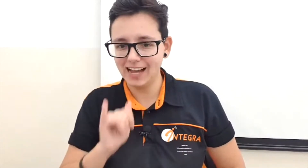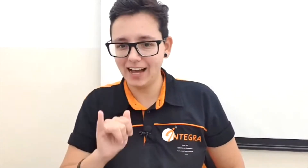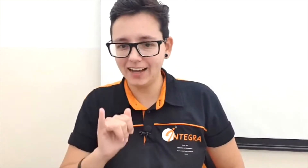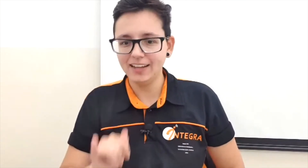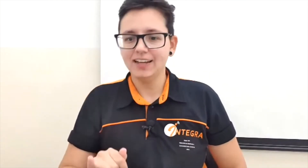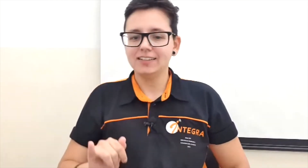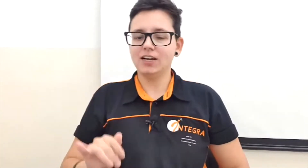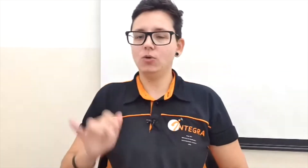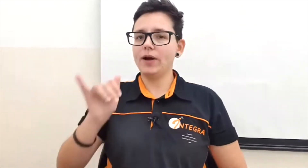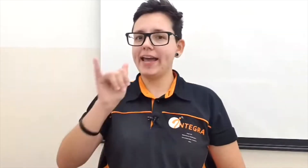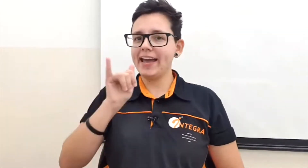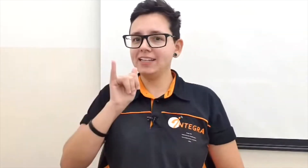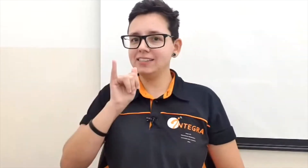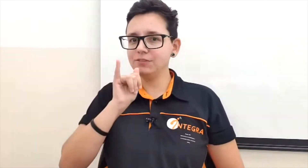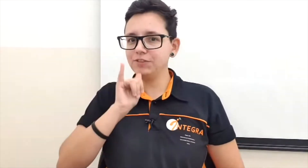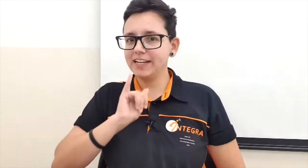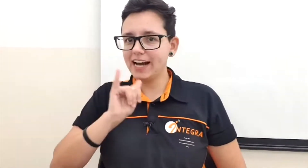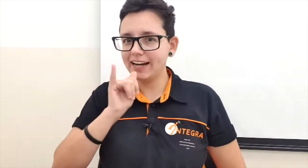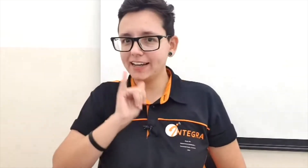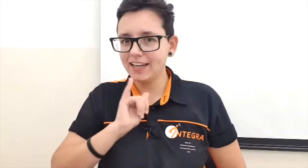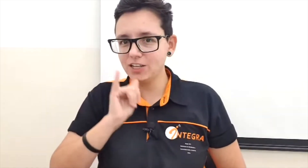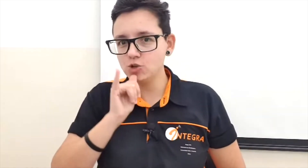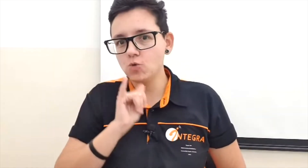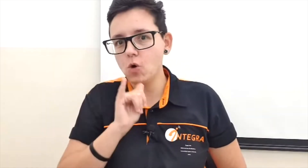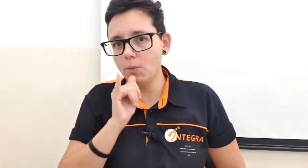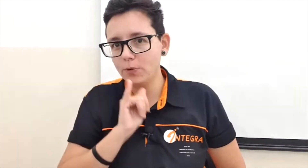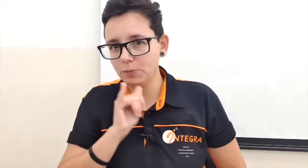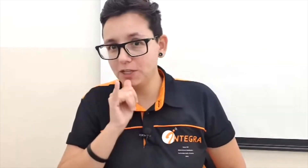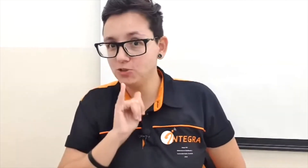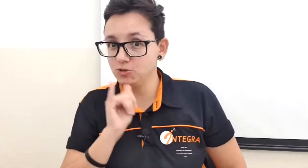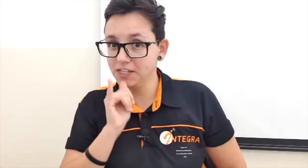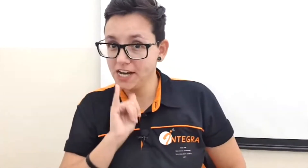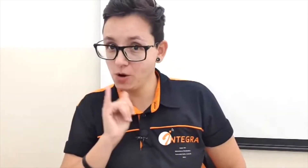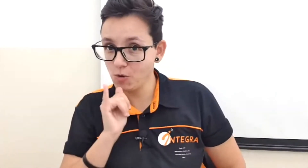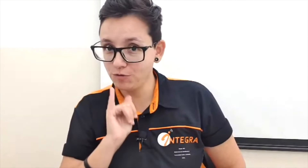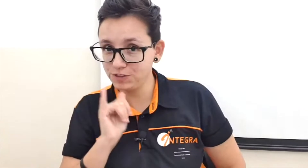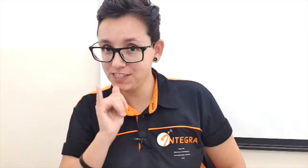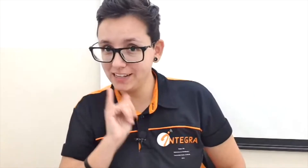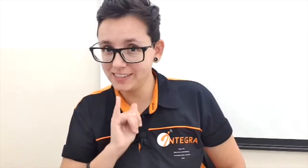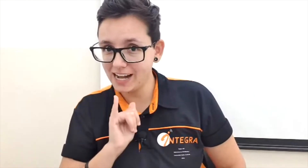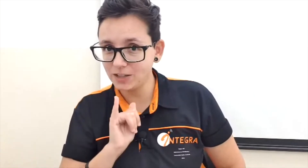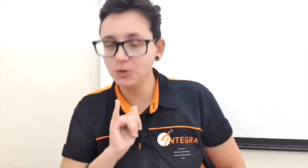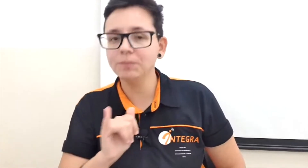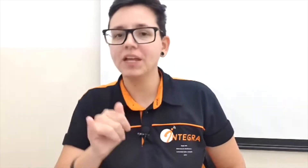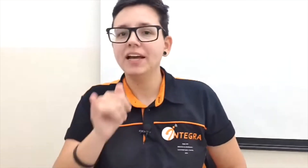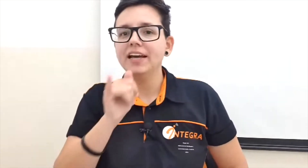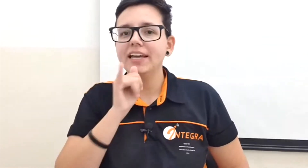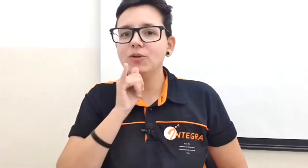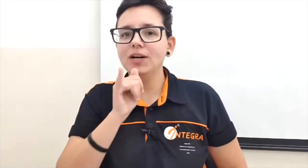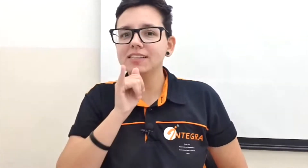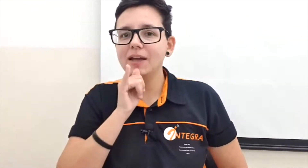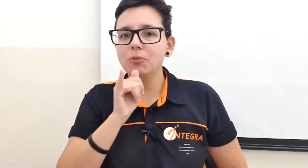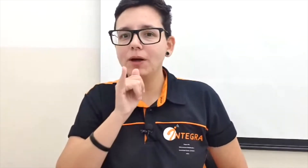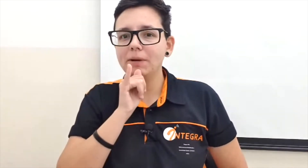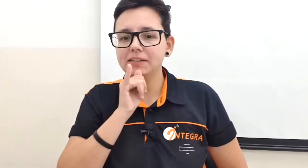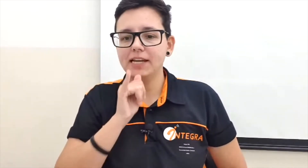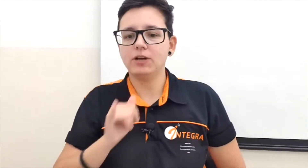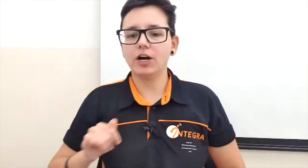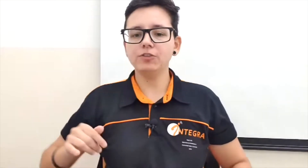tá? Então, esse ficar aqui de um compromisso não oficializado e o exemplo é batendo. Agora eu vou pedir